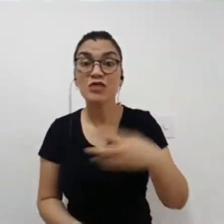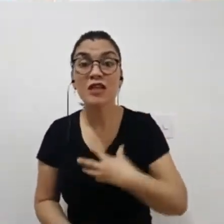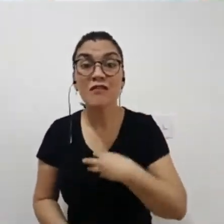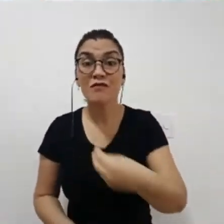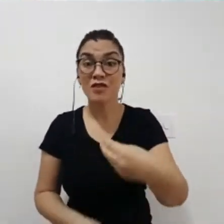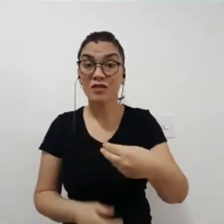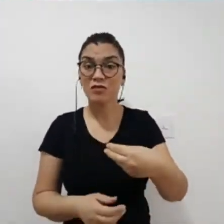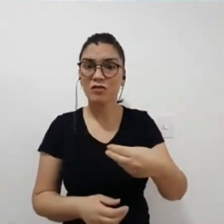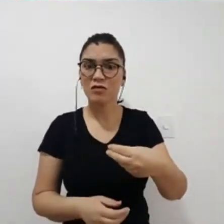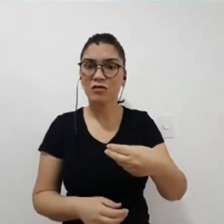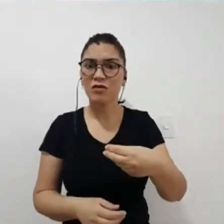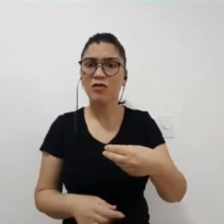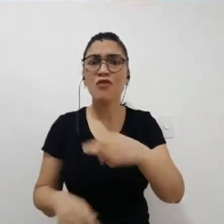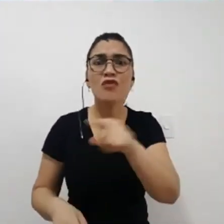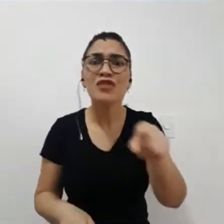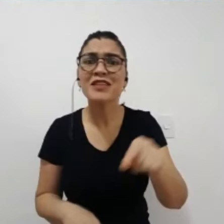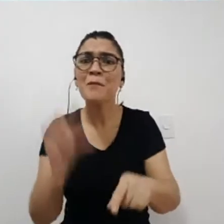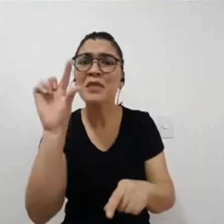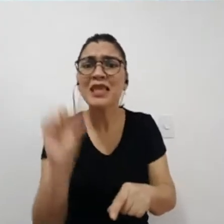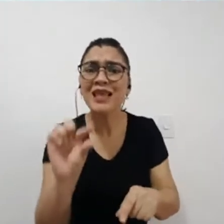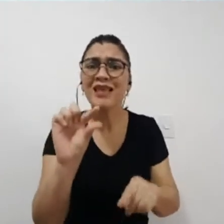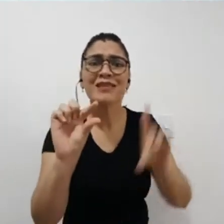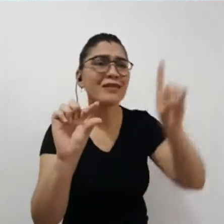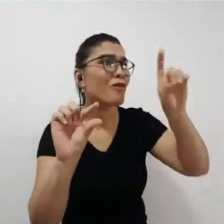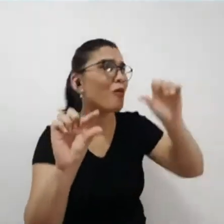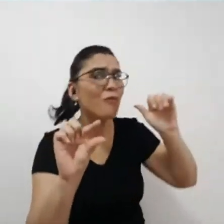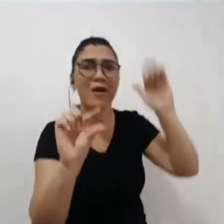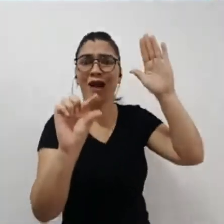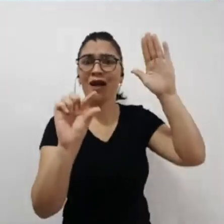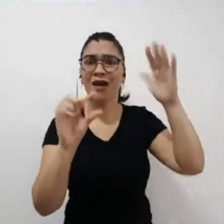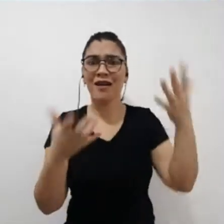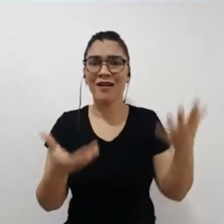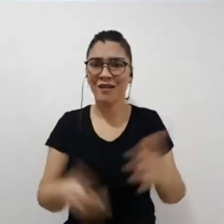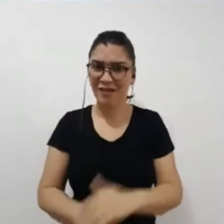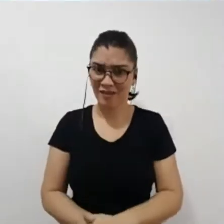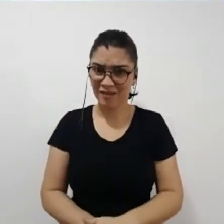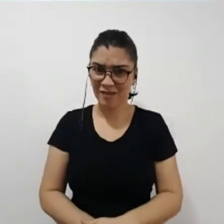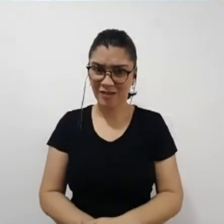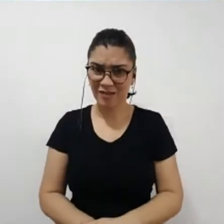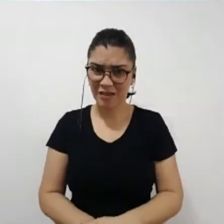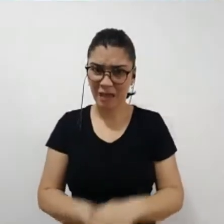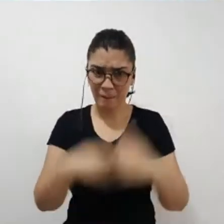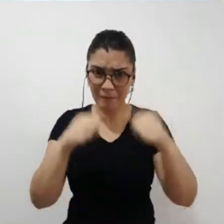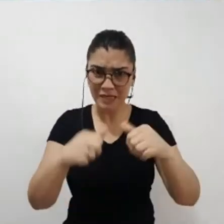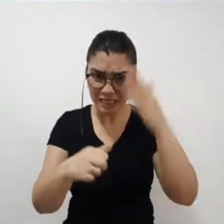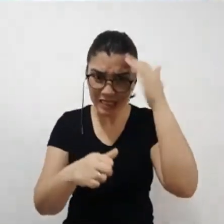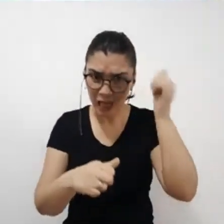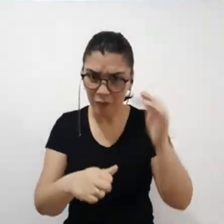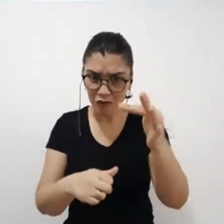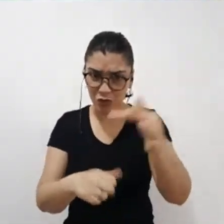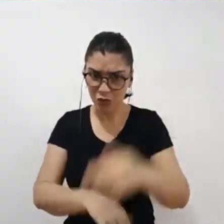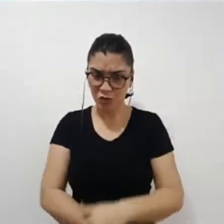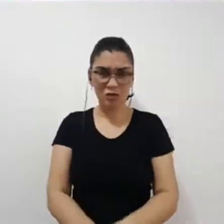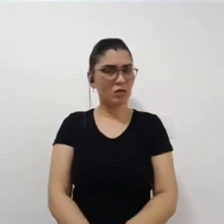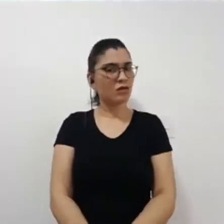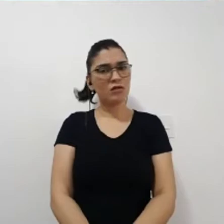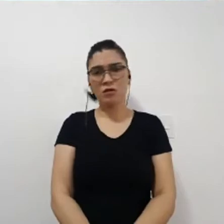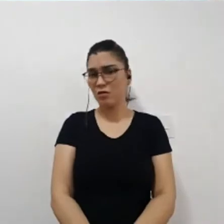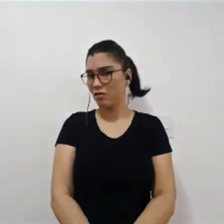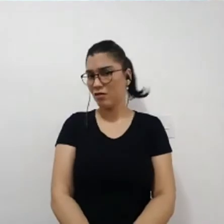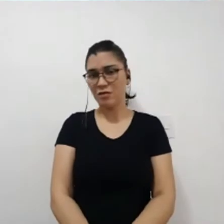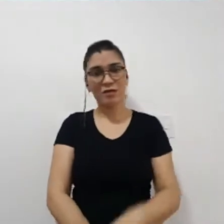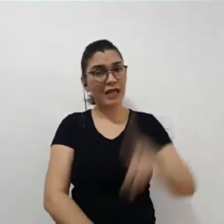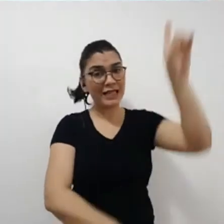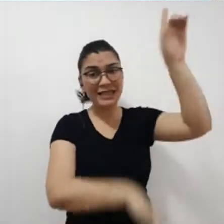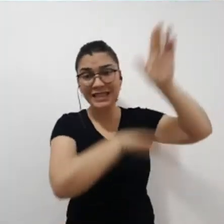da sabedoria de Deus. Você não precisa saber para que Deus faça o seu trabalho.